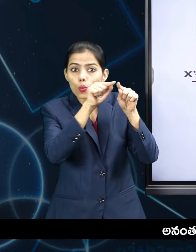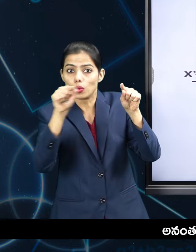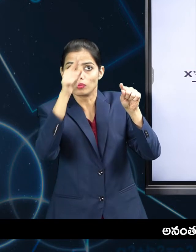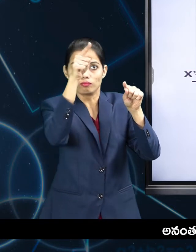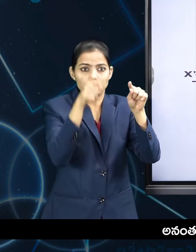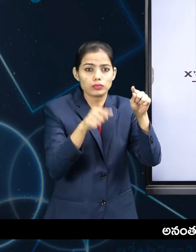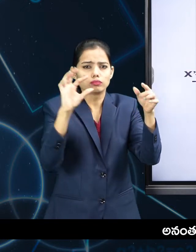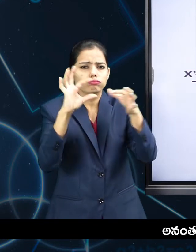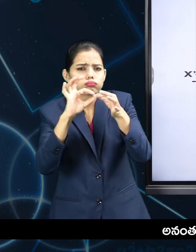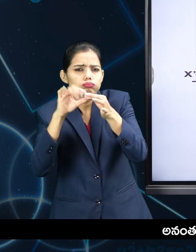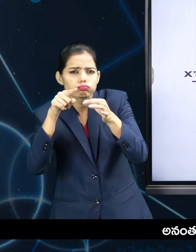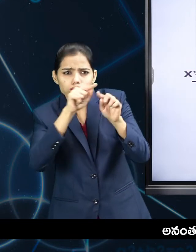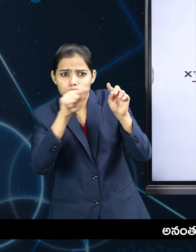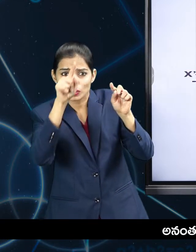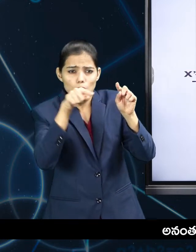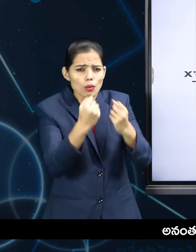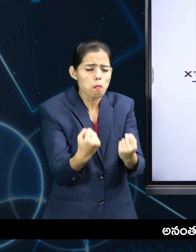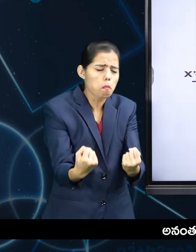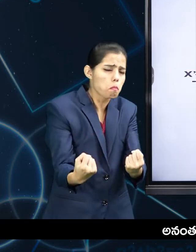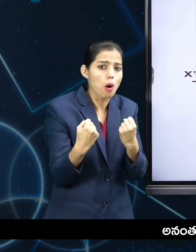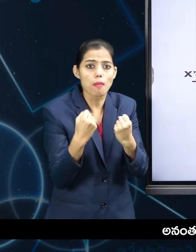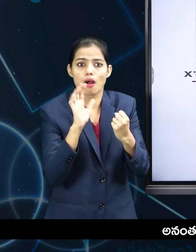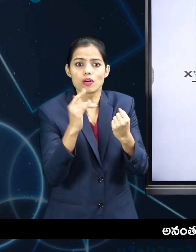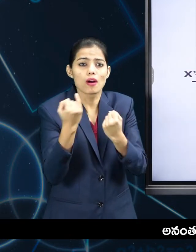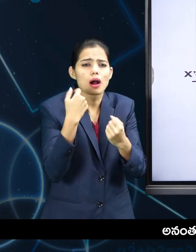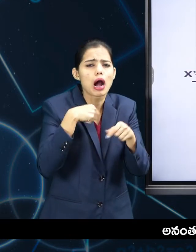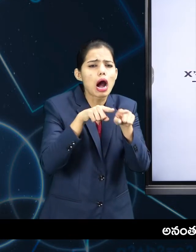అనంతమైన పాయింట్లను వివరించే శక్తిని కనుగొనండి.